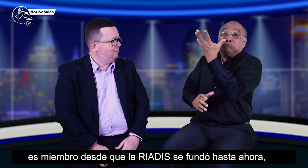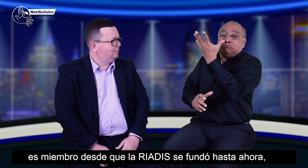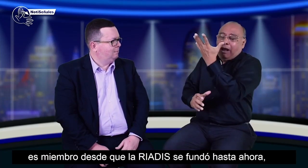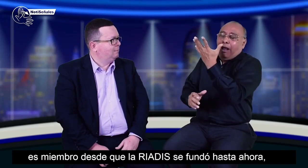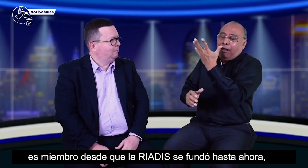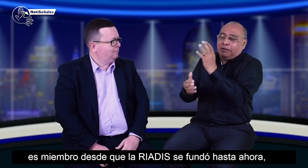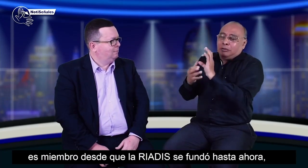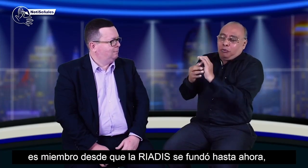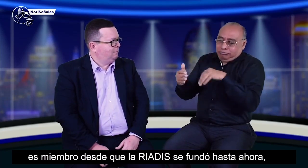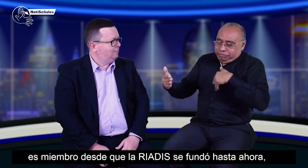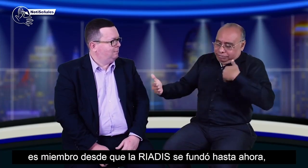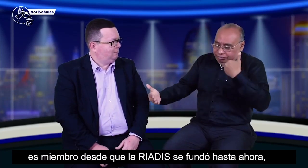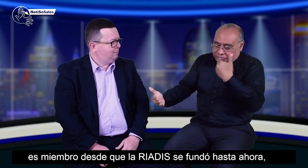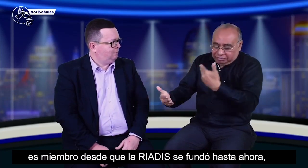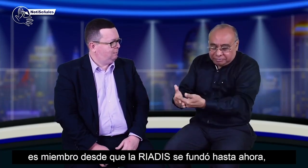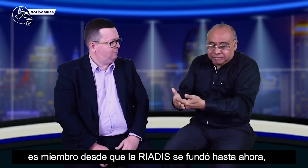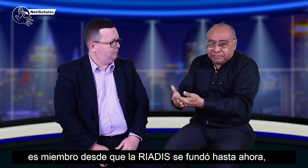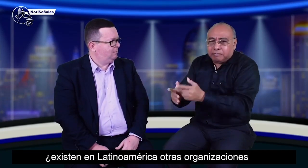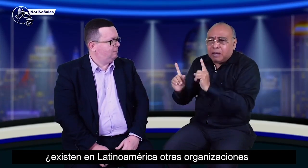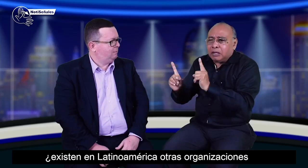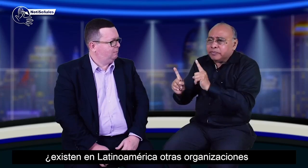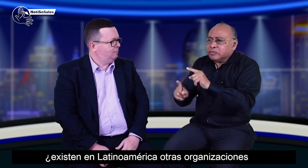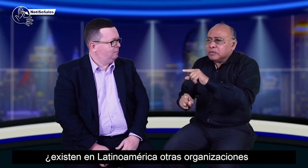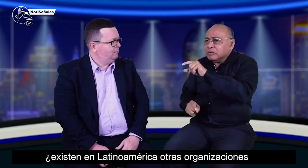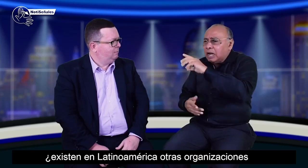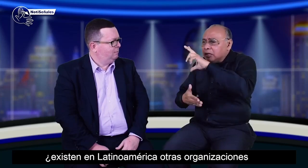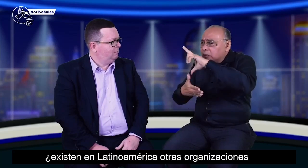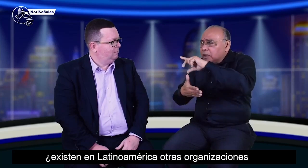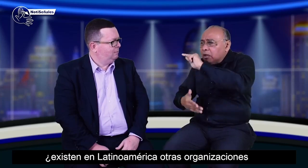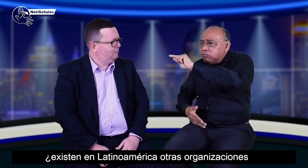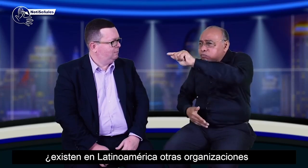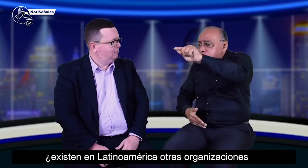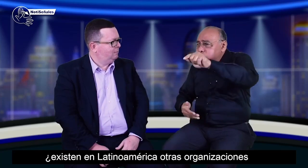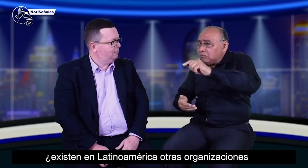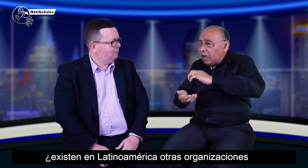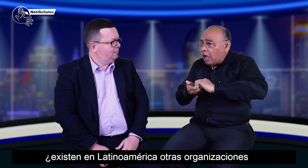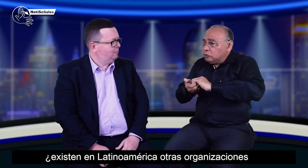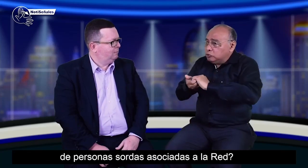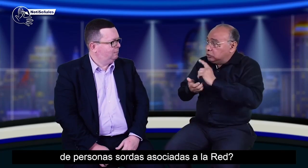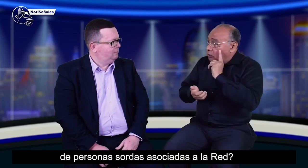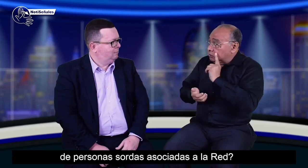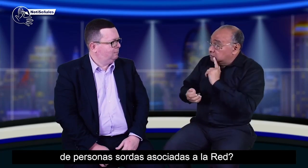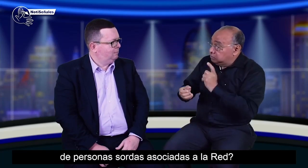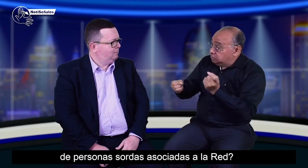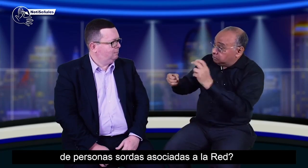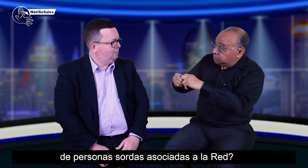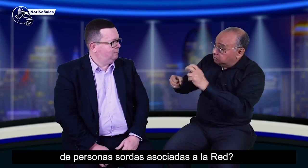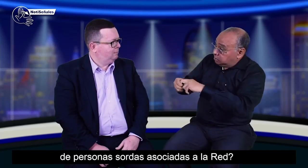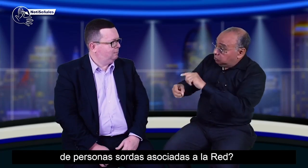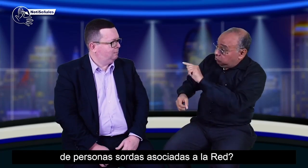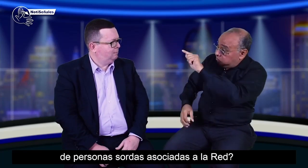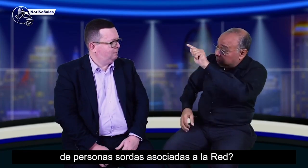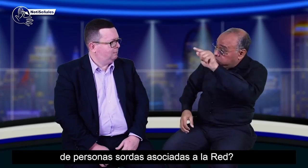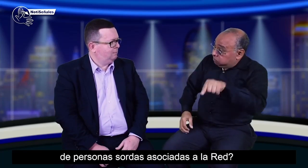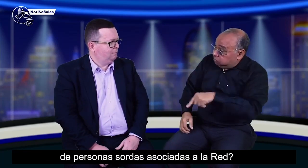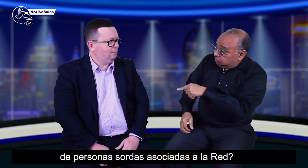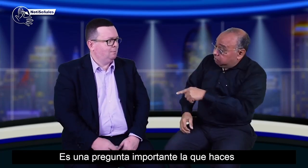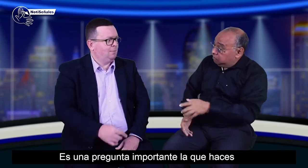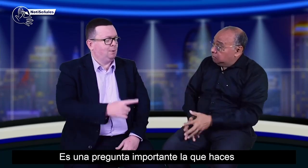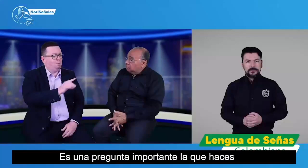la RIADIS se fundó hasta ahora. ¿Existen en Latinoamérica otras organizaciones de personas sordas asociadas a la red? Es una